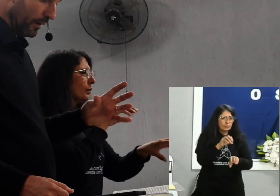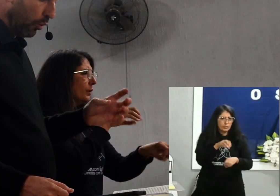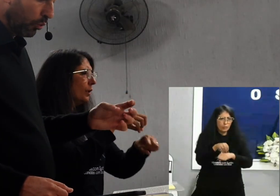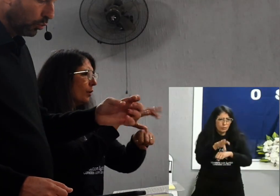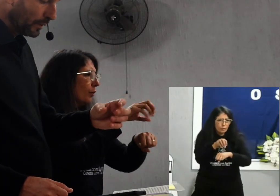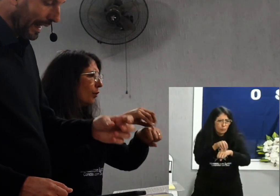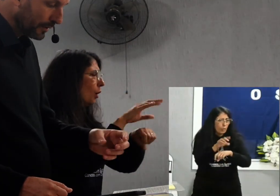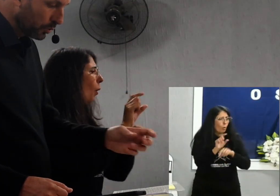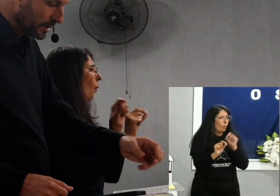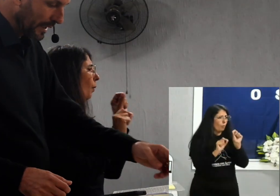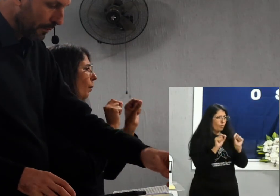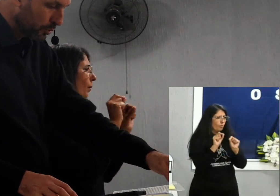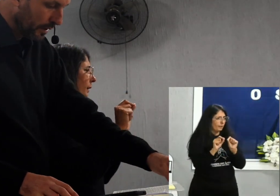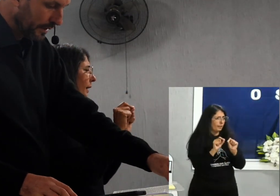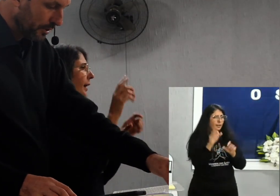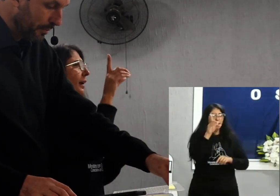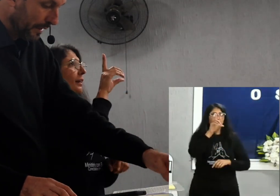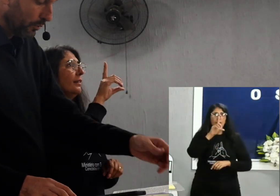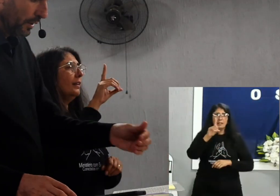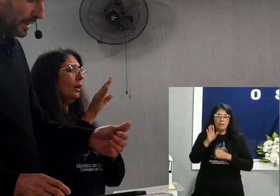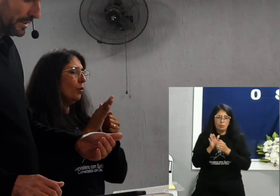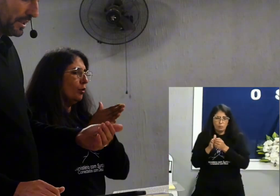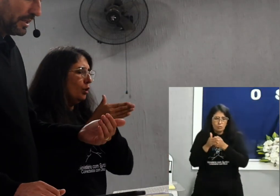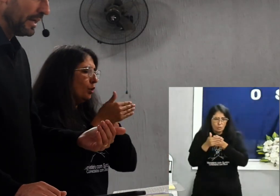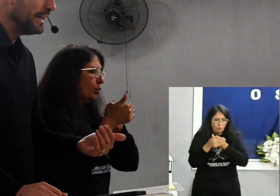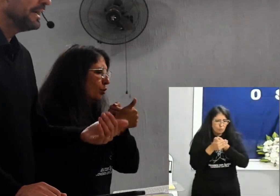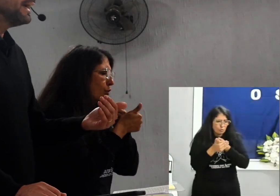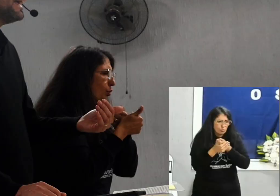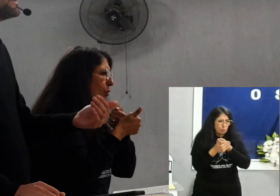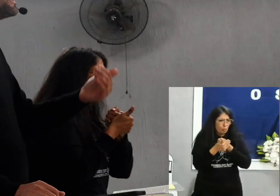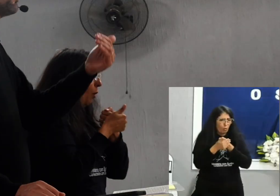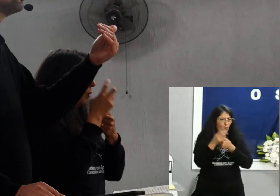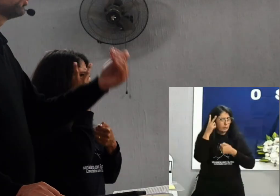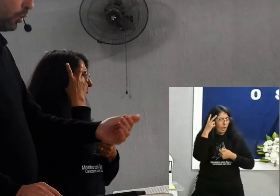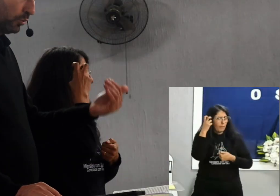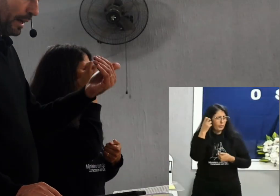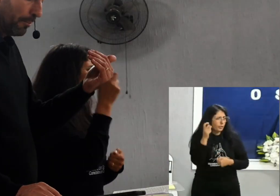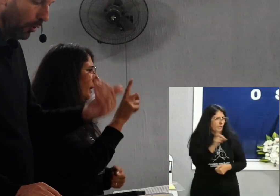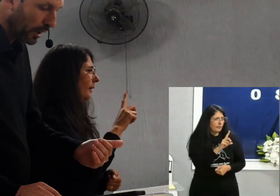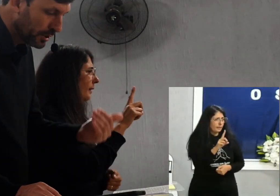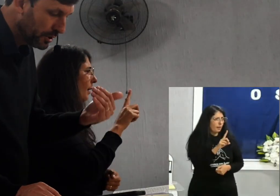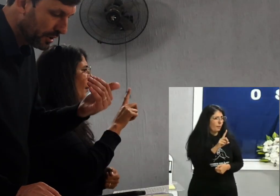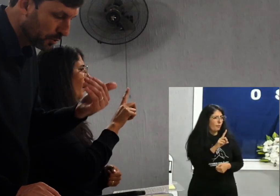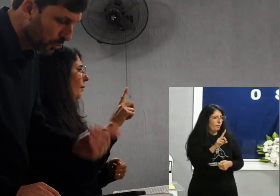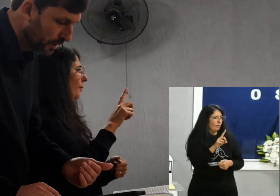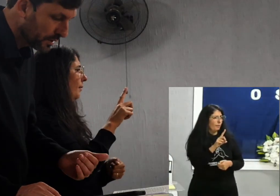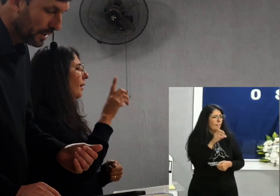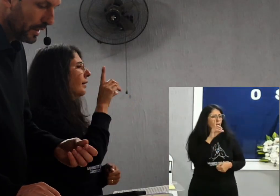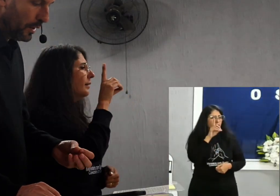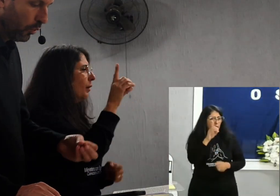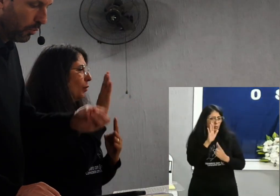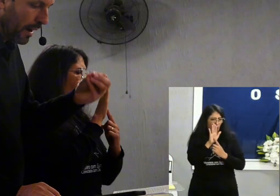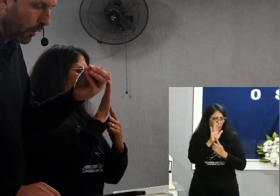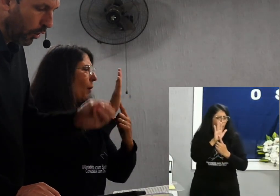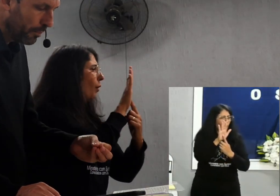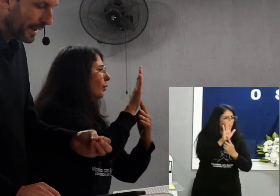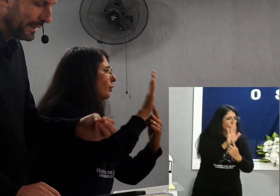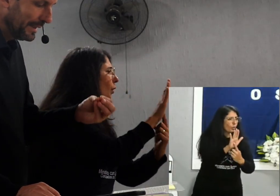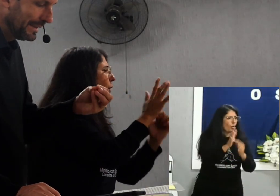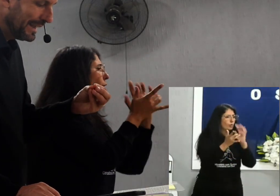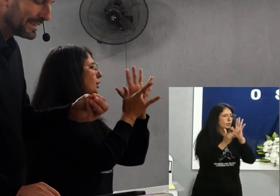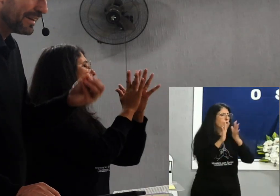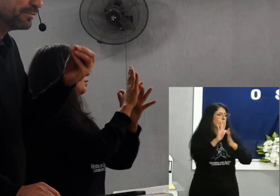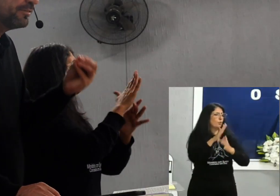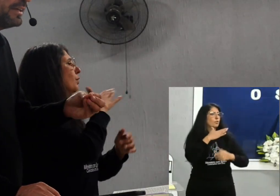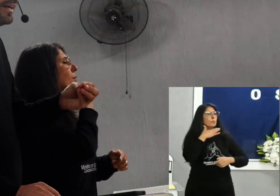ele tenha ocultado dos sábios o entendimento, e sim que ele executou na morte de Jesus uma obra